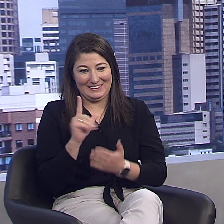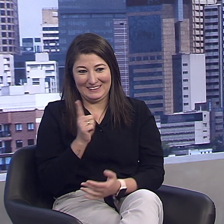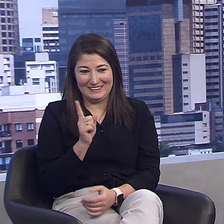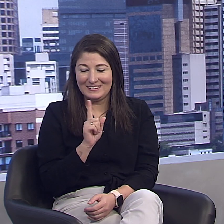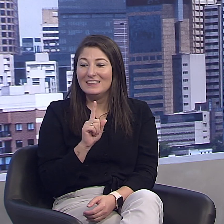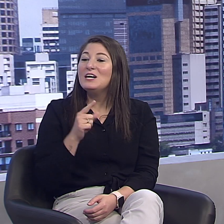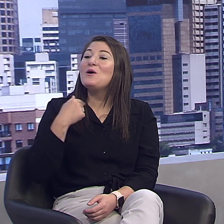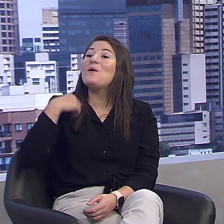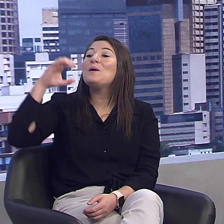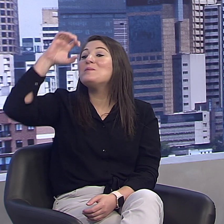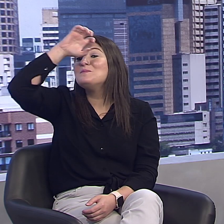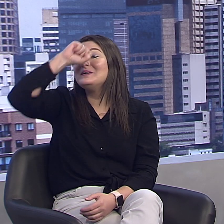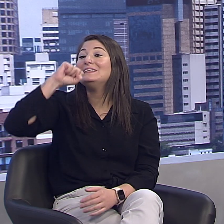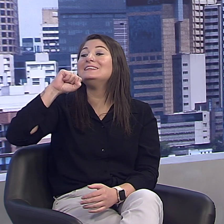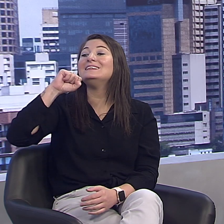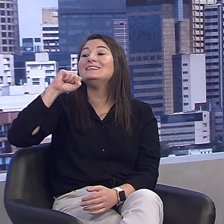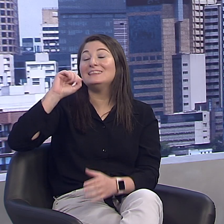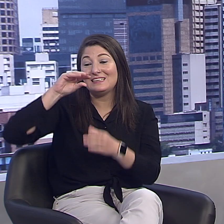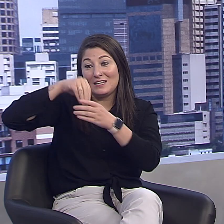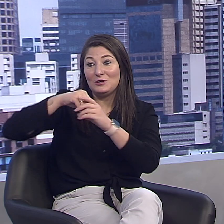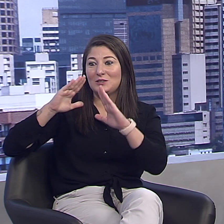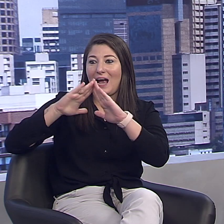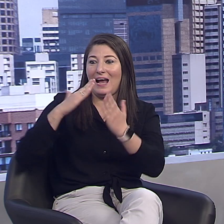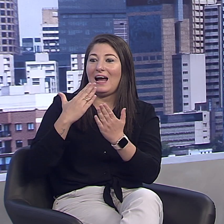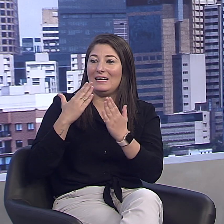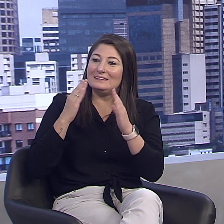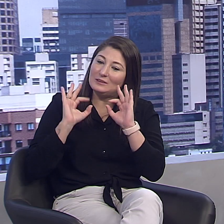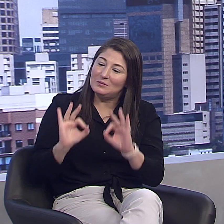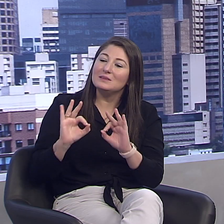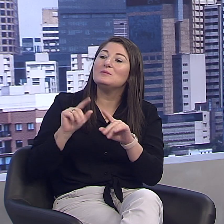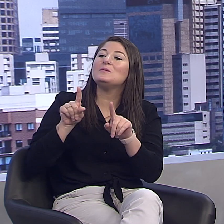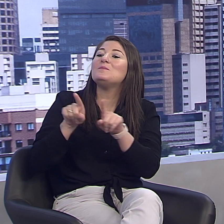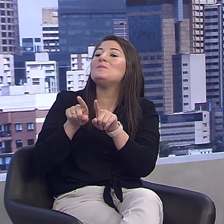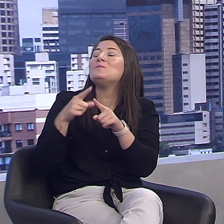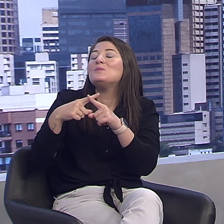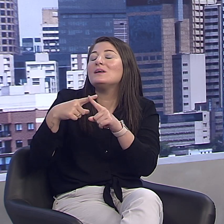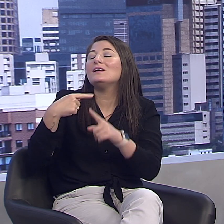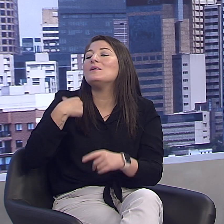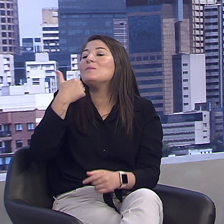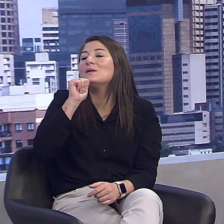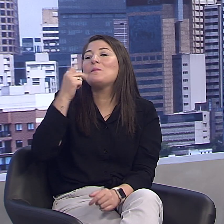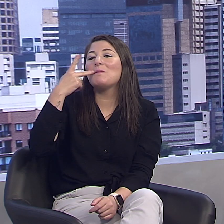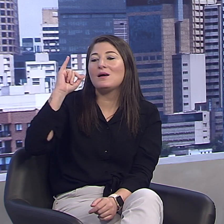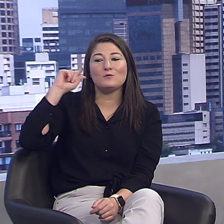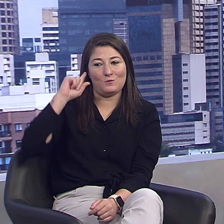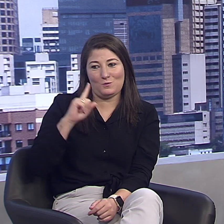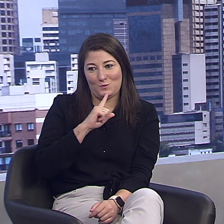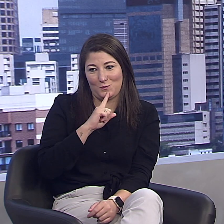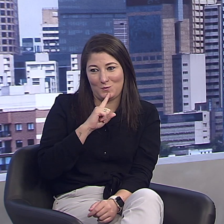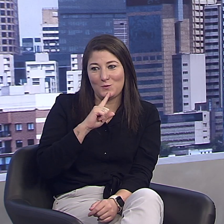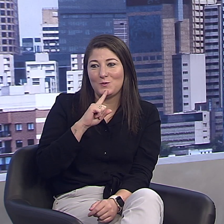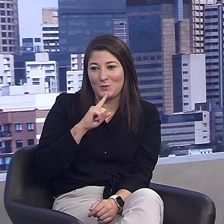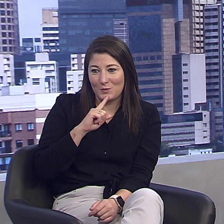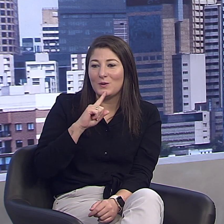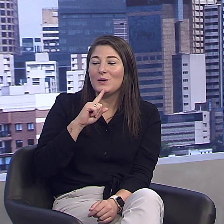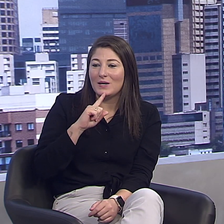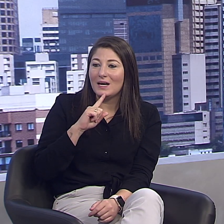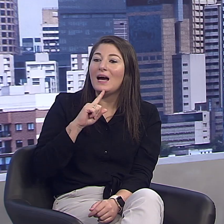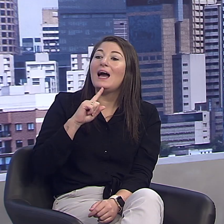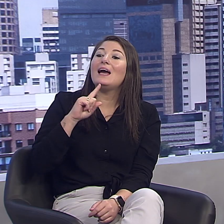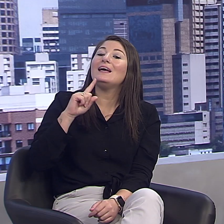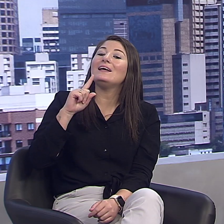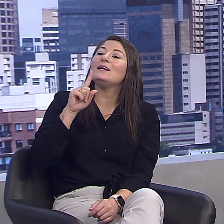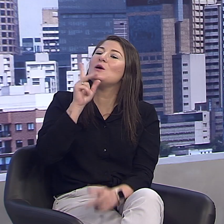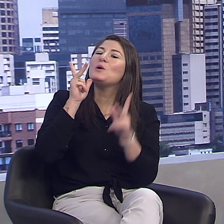Na verdade, eu não aprendi Libras na escola. Eu aprendi Libras dentro de casa mesmo, porque os meus pais são